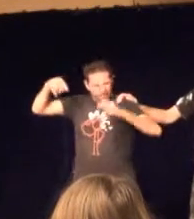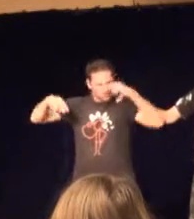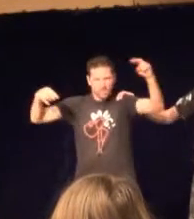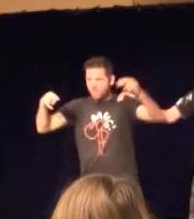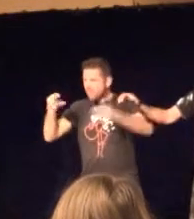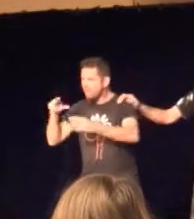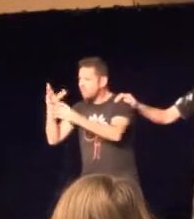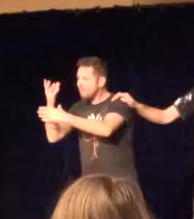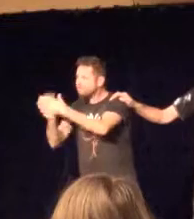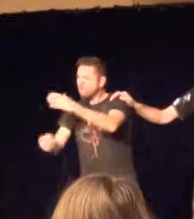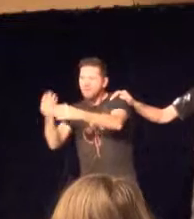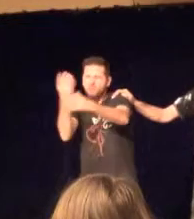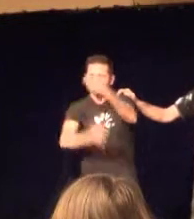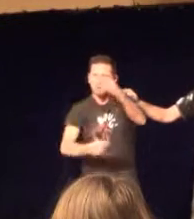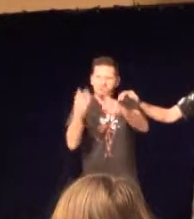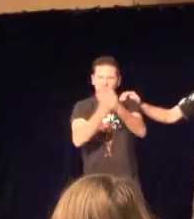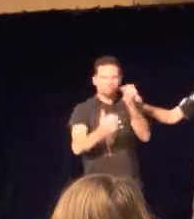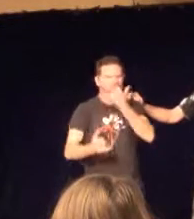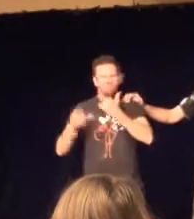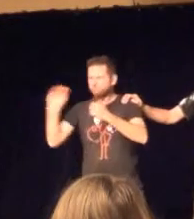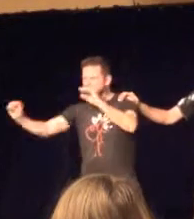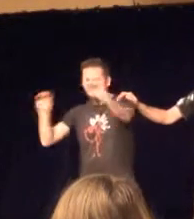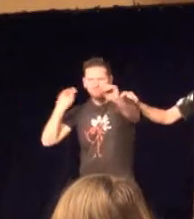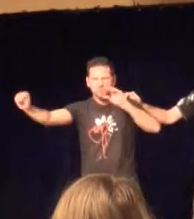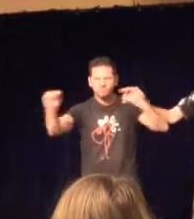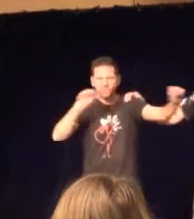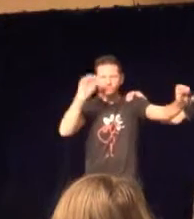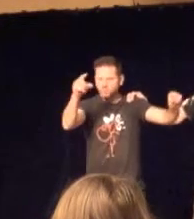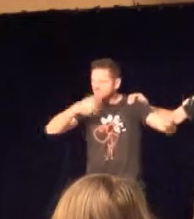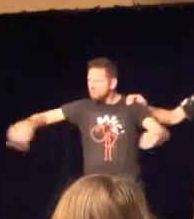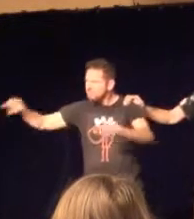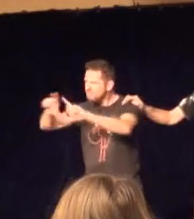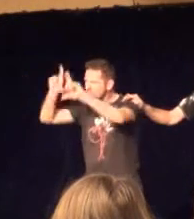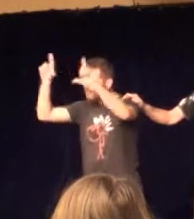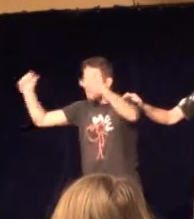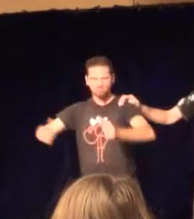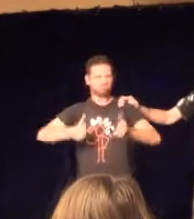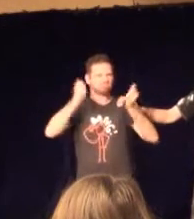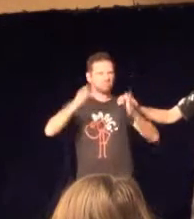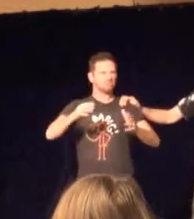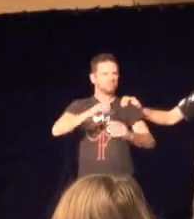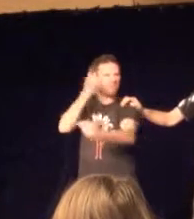Les absents ont toujours tort, on te décide de leur sort en leur défaveur.